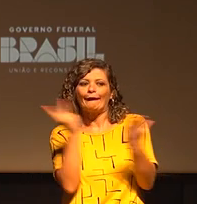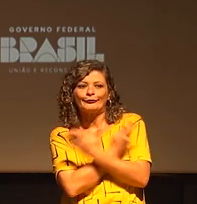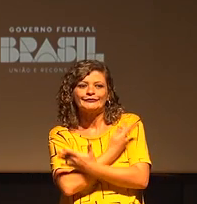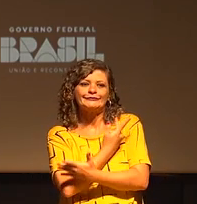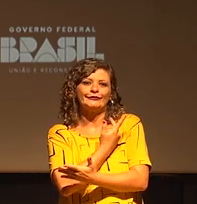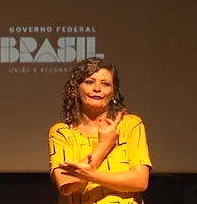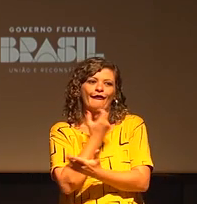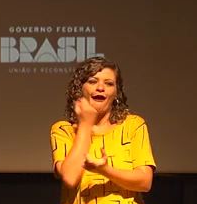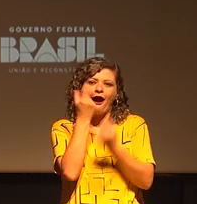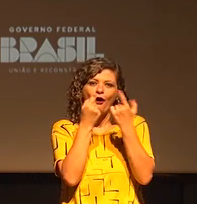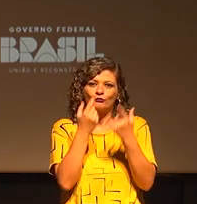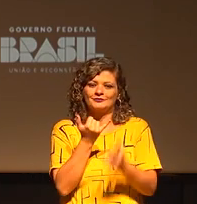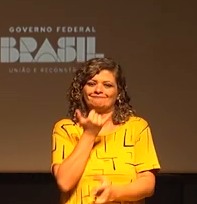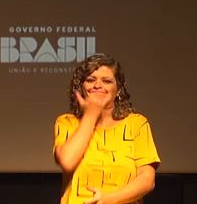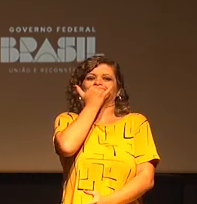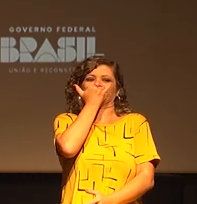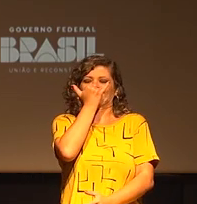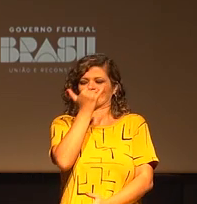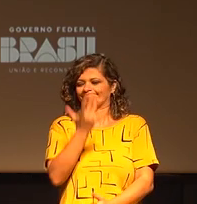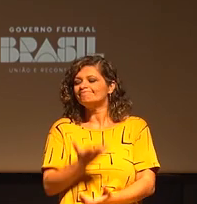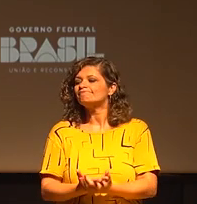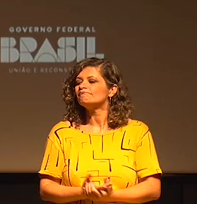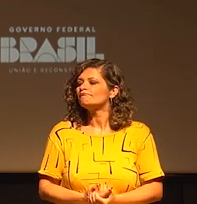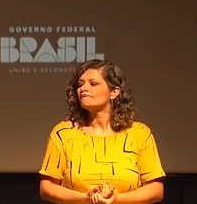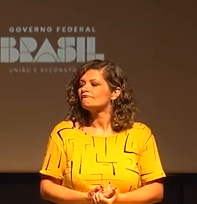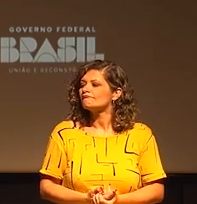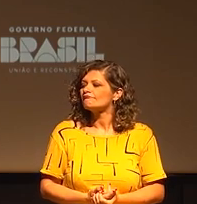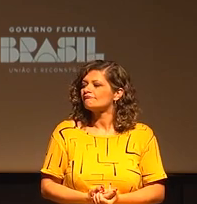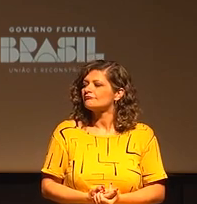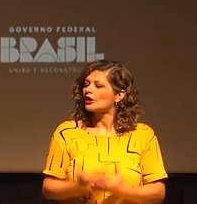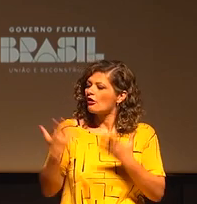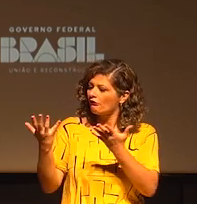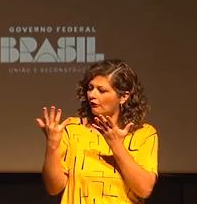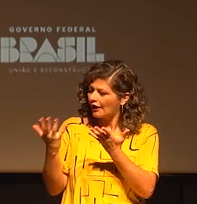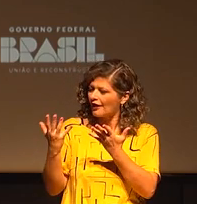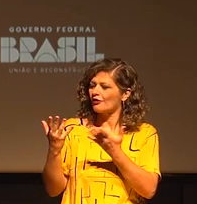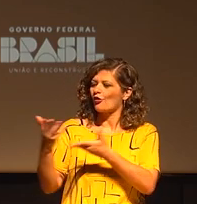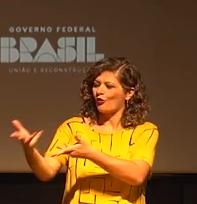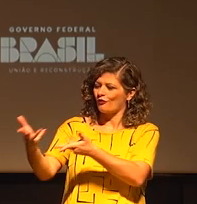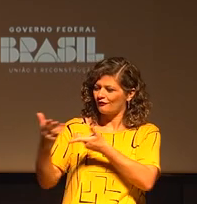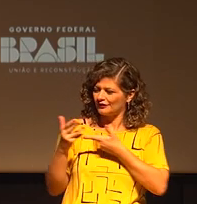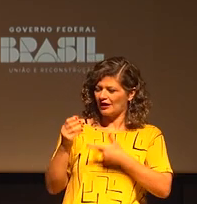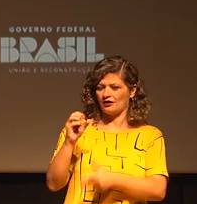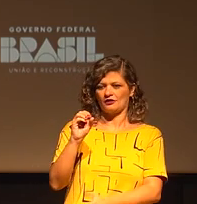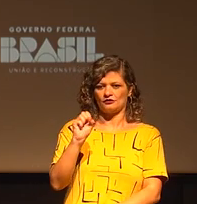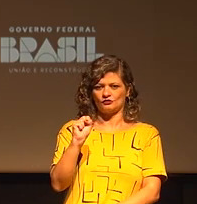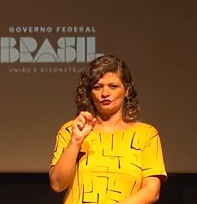previstos E aí eu queria chamar então começar Soninha